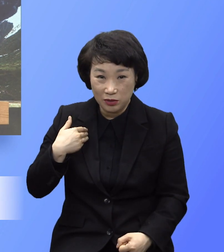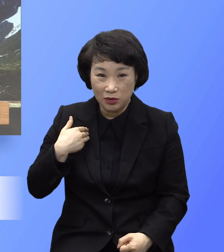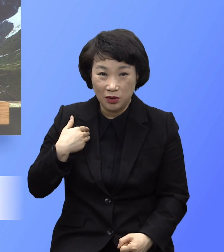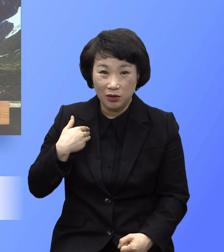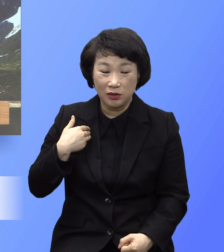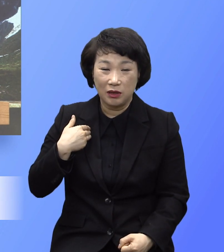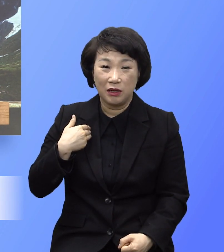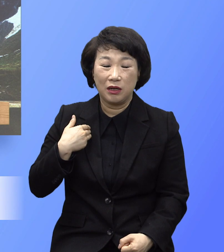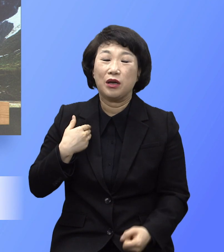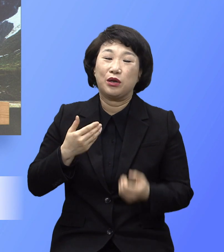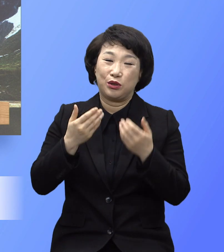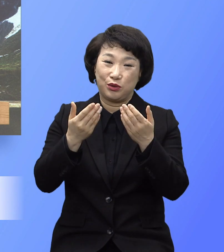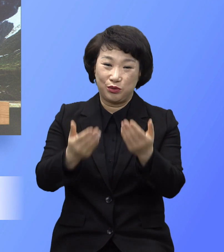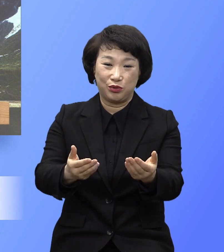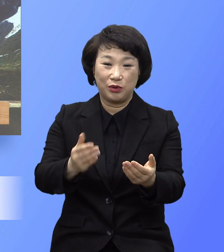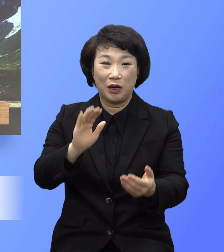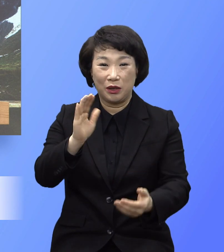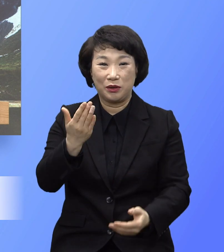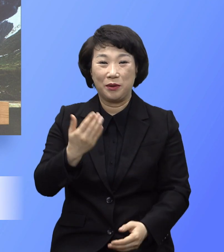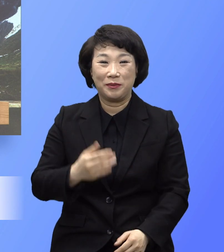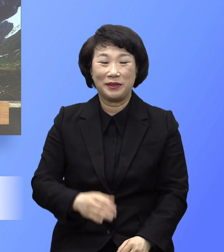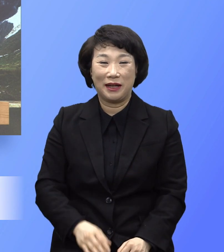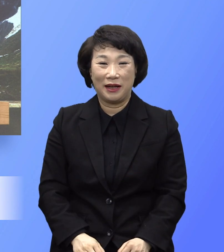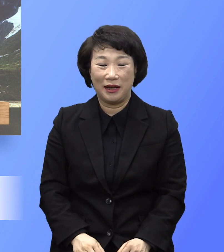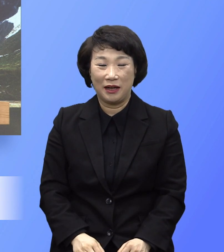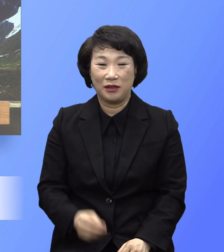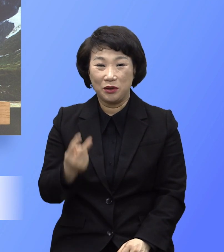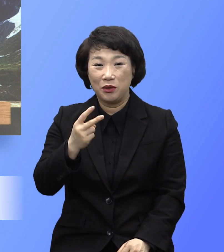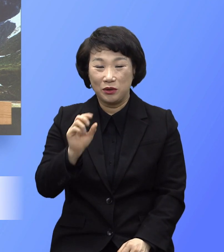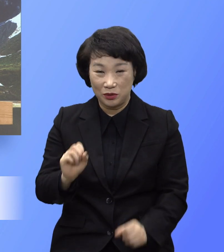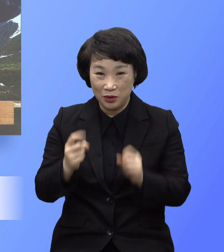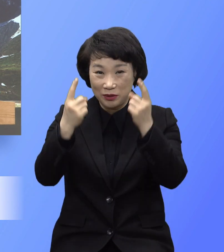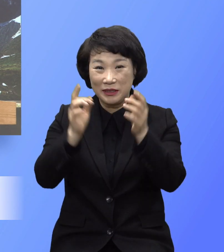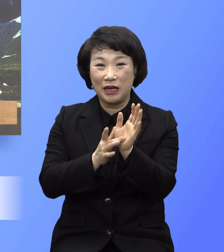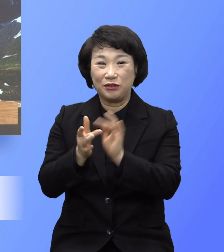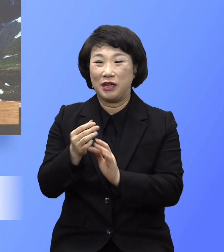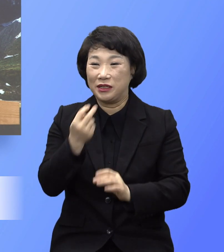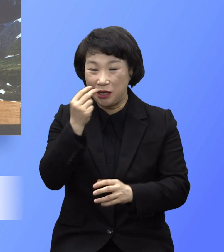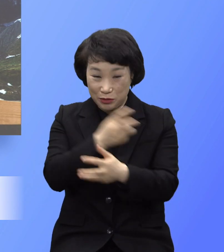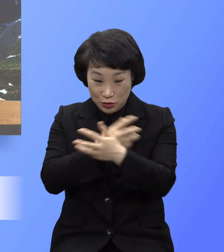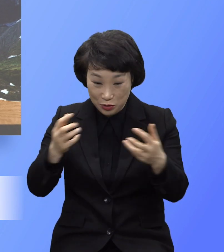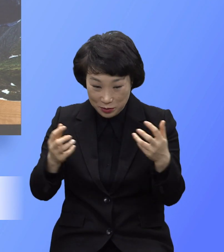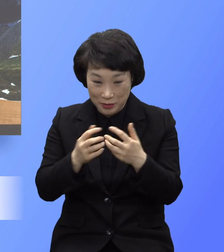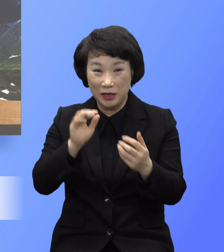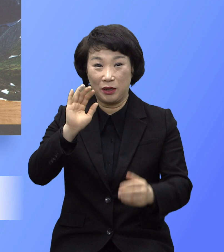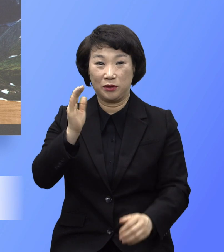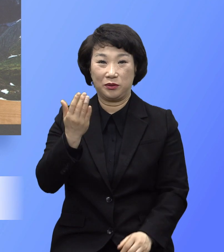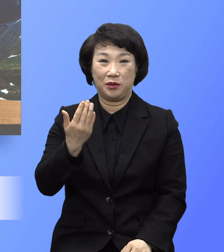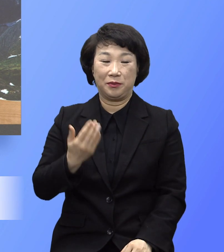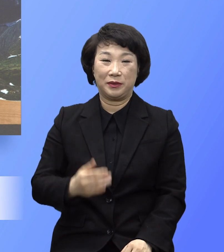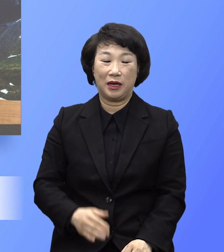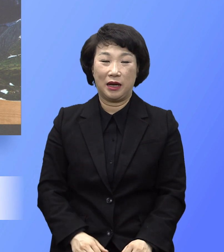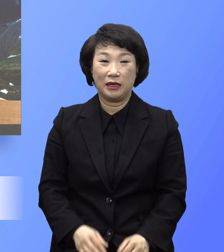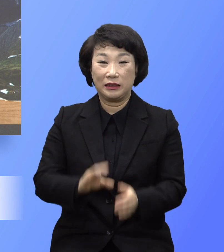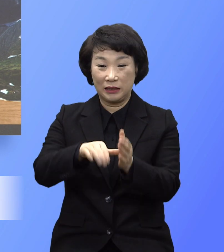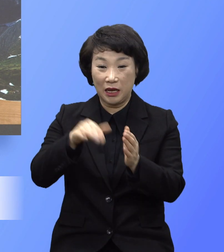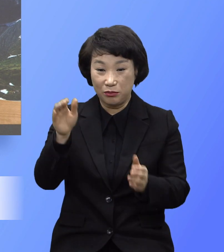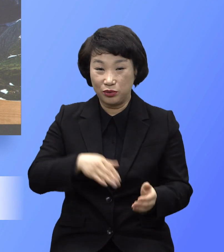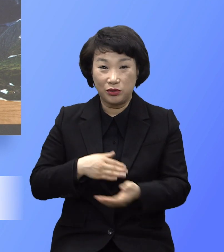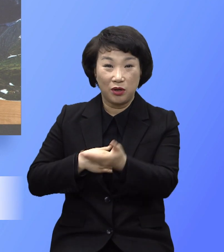넉넉하게 입게 되는 동시에 예수 생명으로 파도치게 되나니